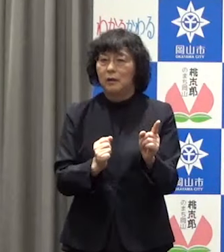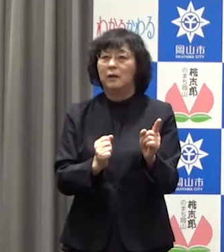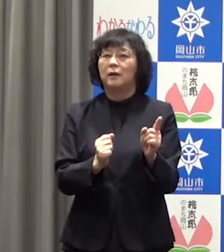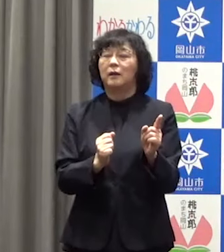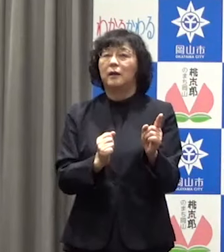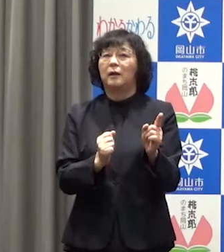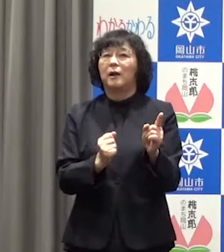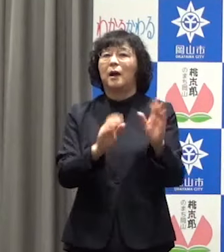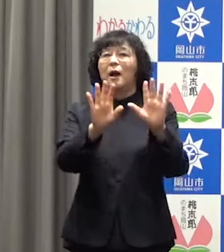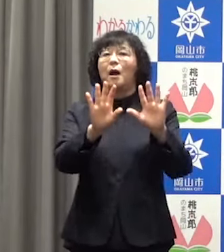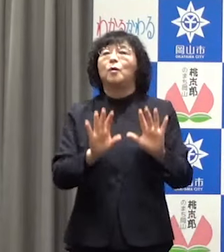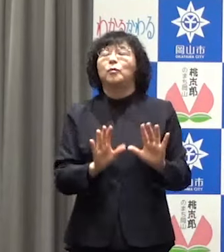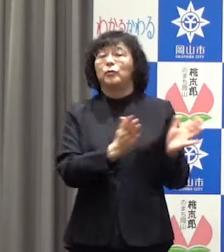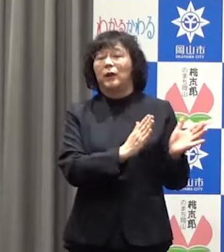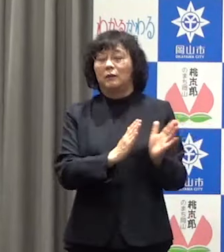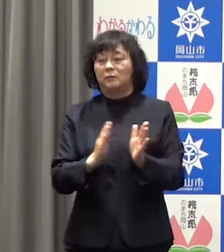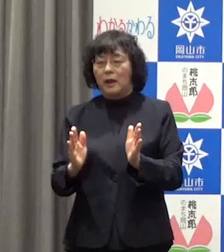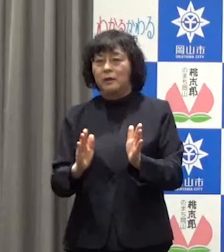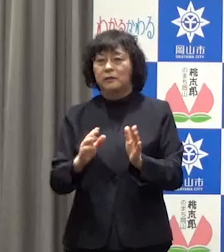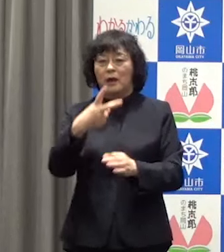保育の受け皿の見込みは